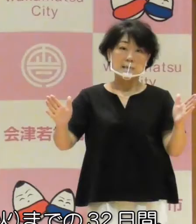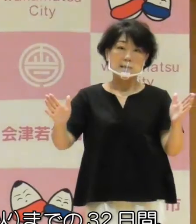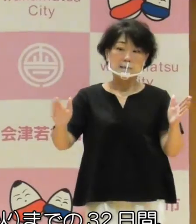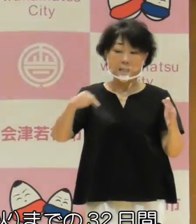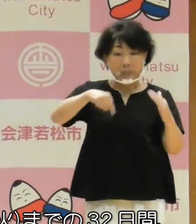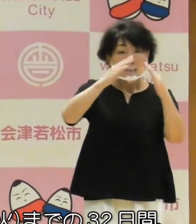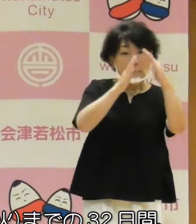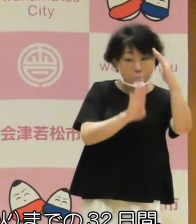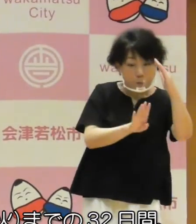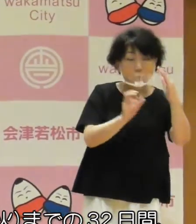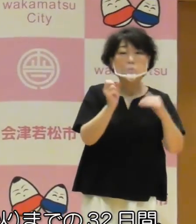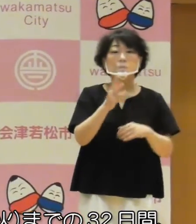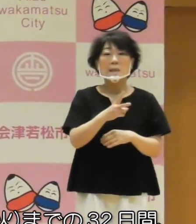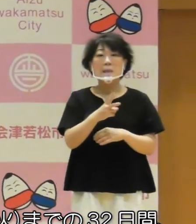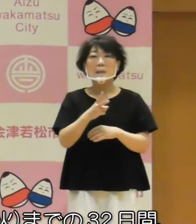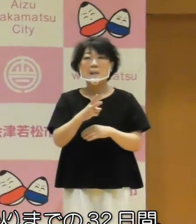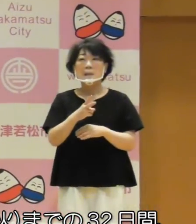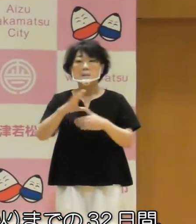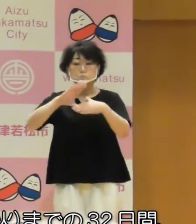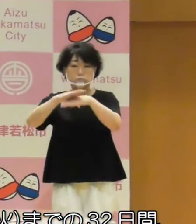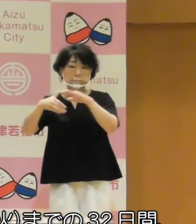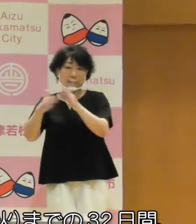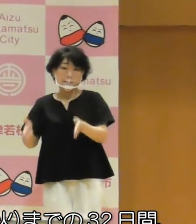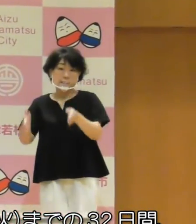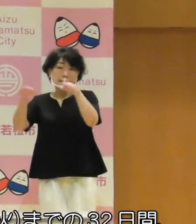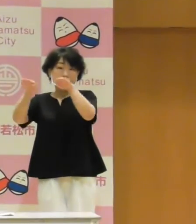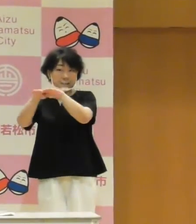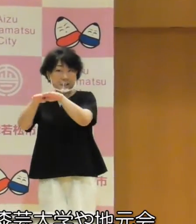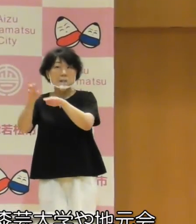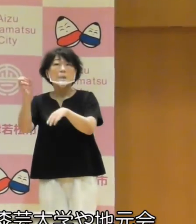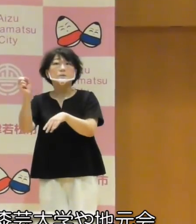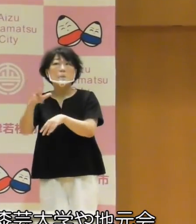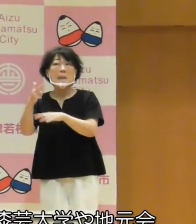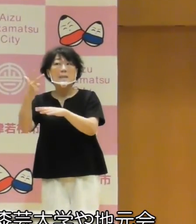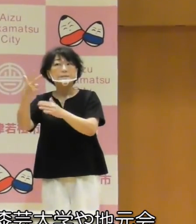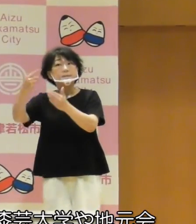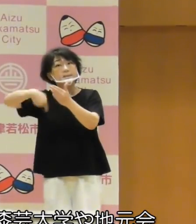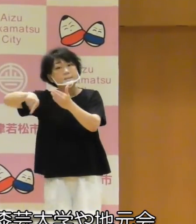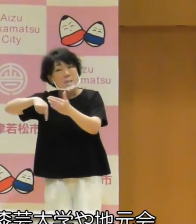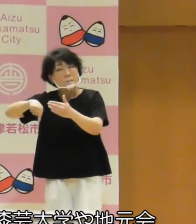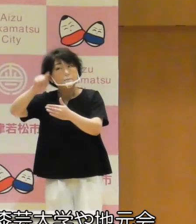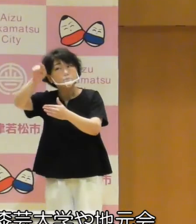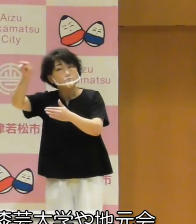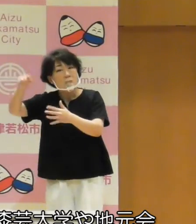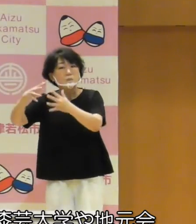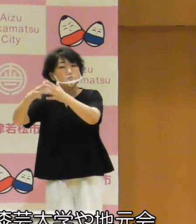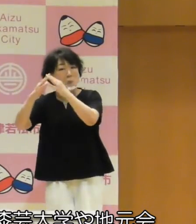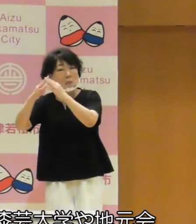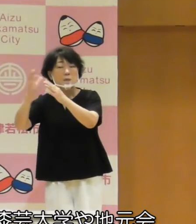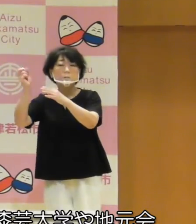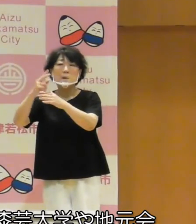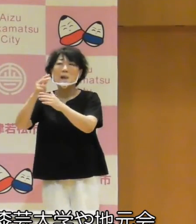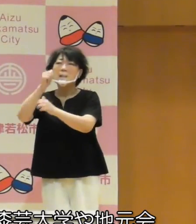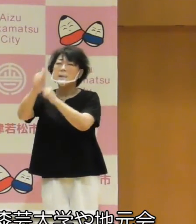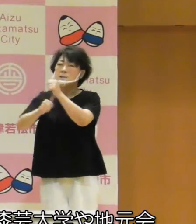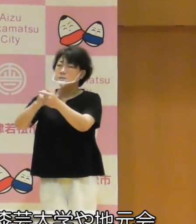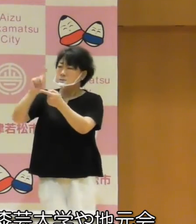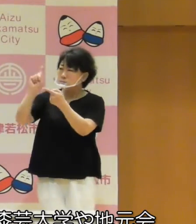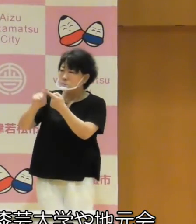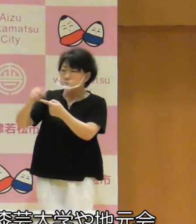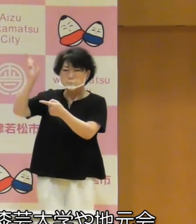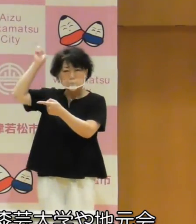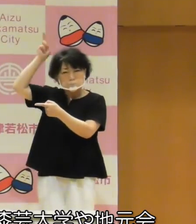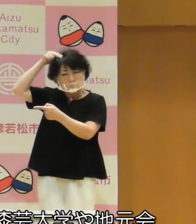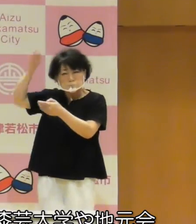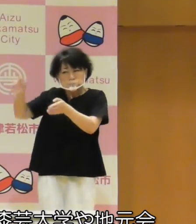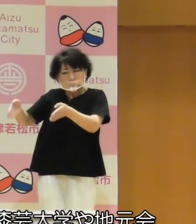古堂や会津若松市文化センターなどのほか、市内の蔵や歴史的建造物などで全国